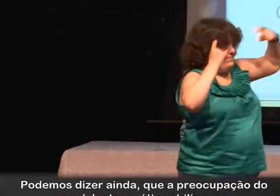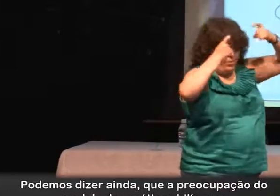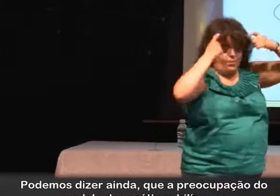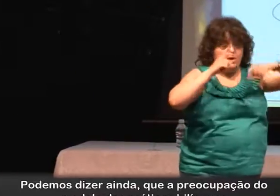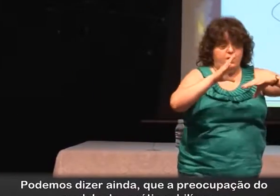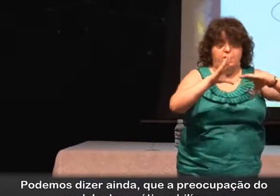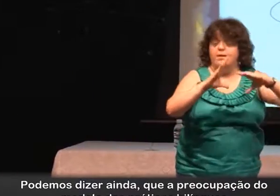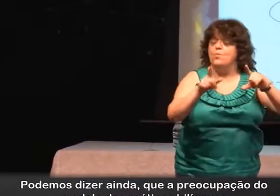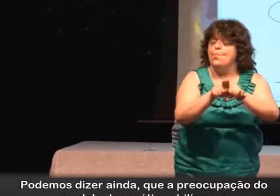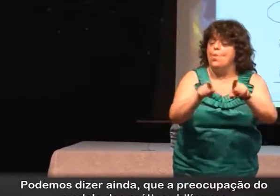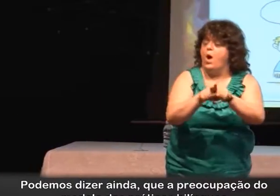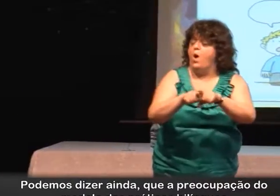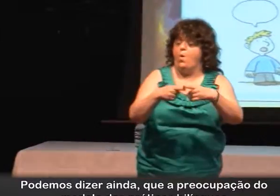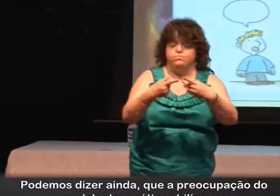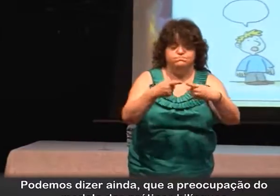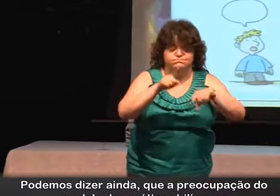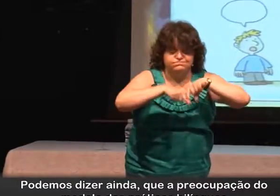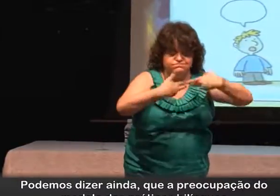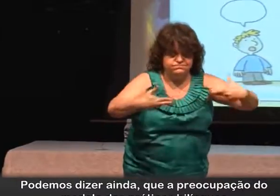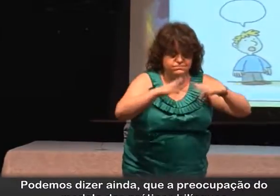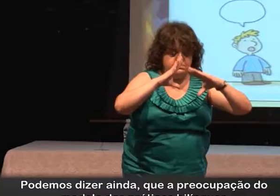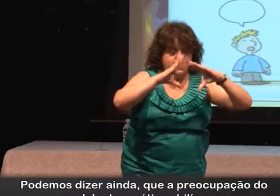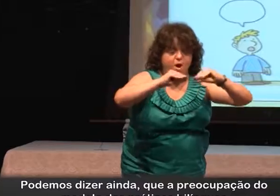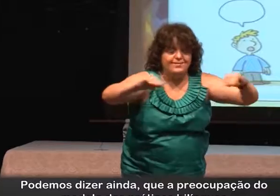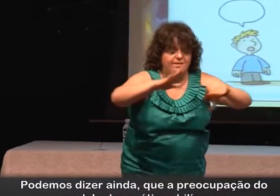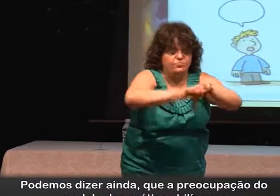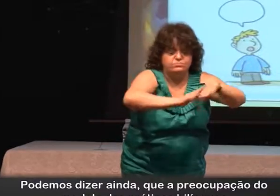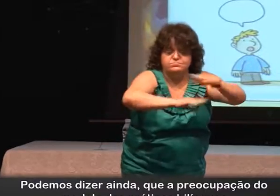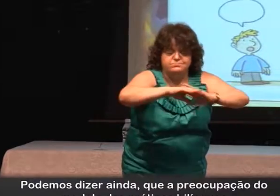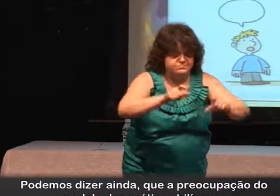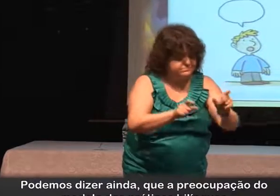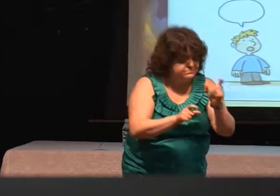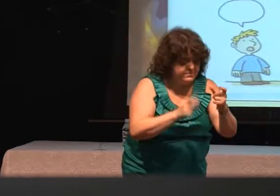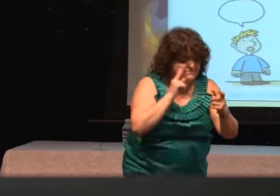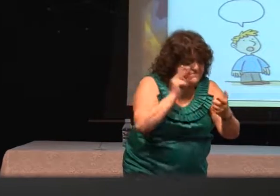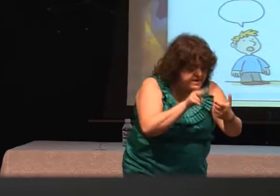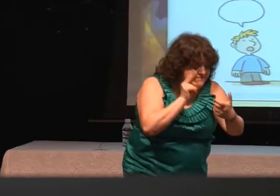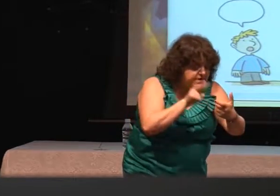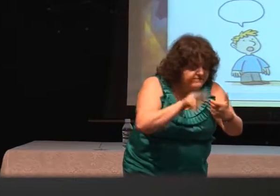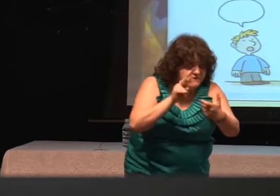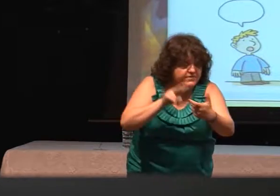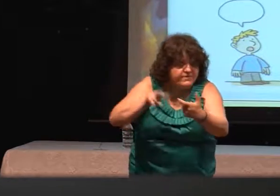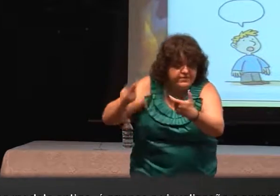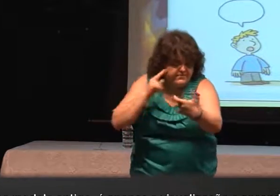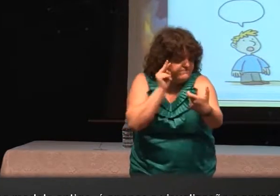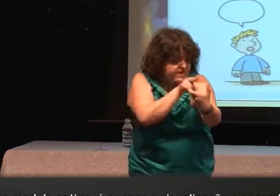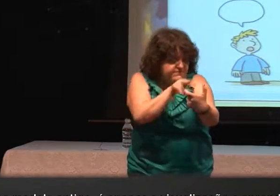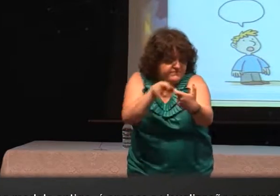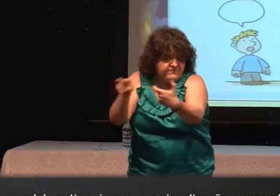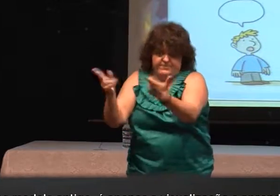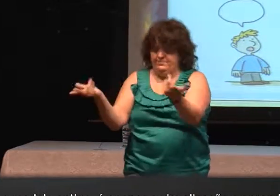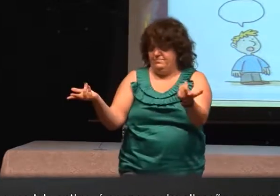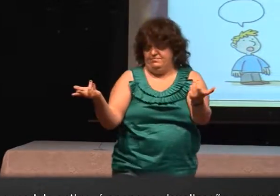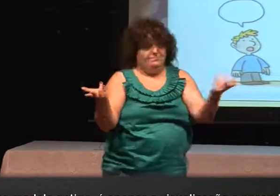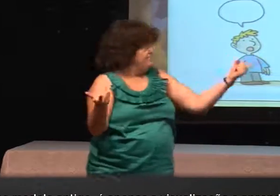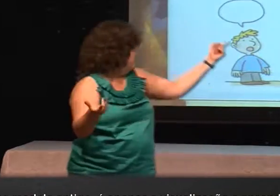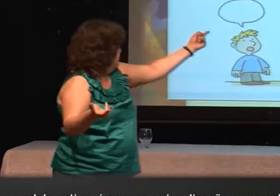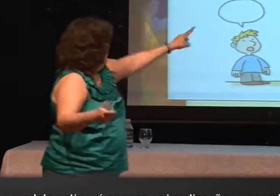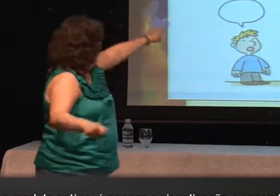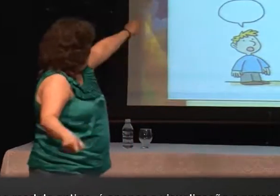Podemos dizer ainda que a preocupação do modelo bilíngue, das práticas bilíngues, não é apenas, no modelo antigo,